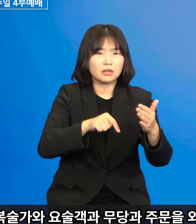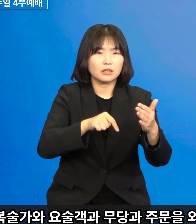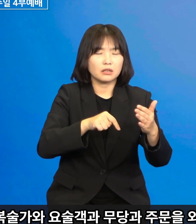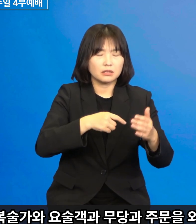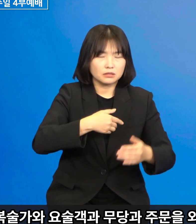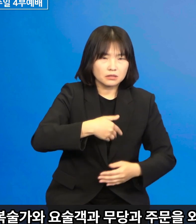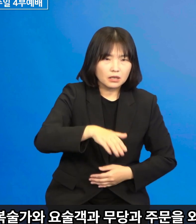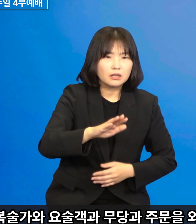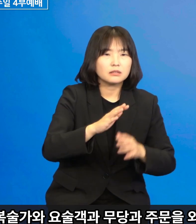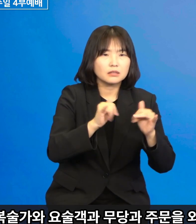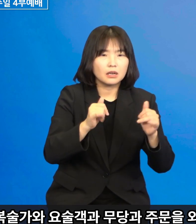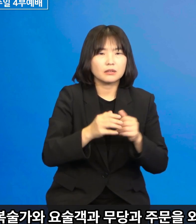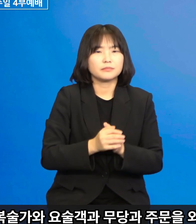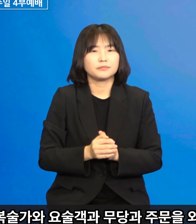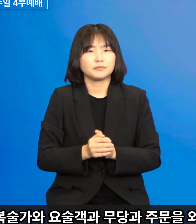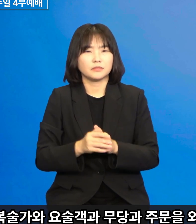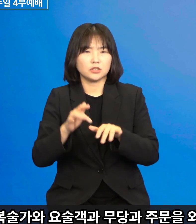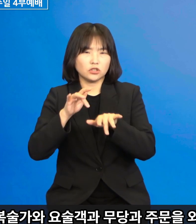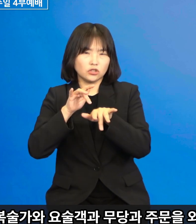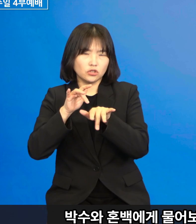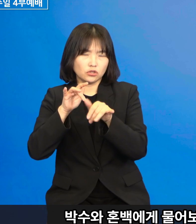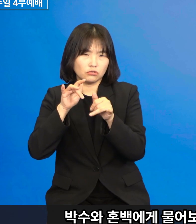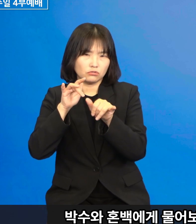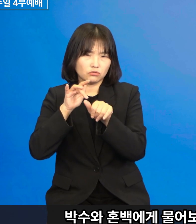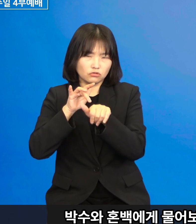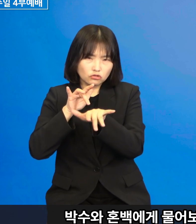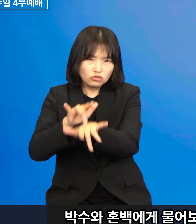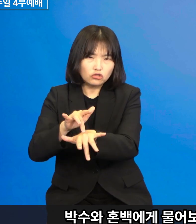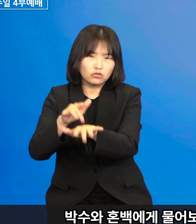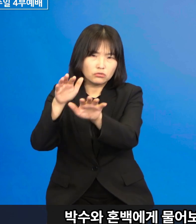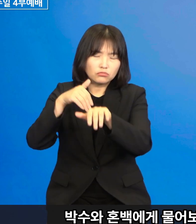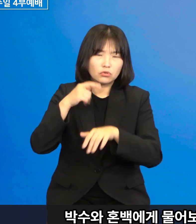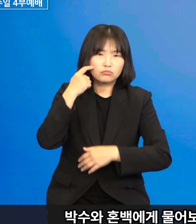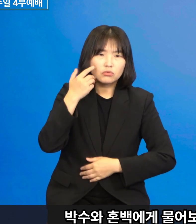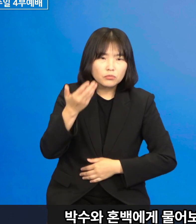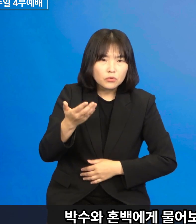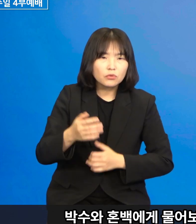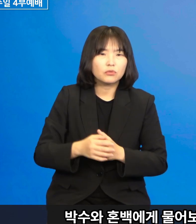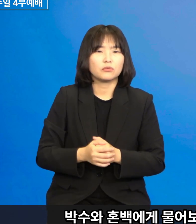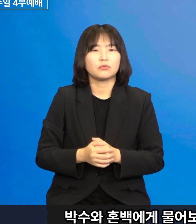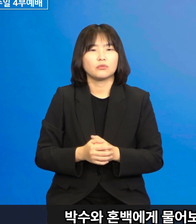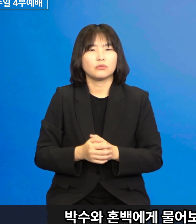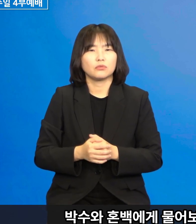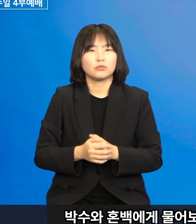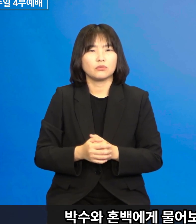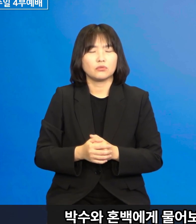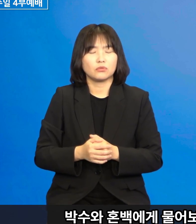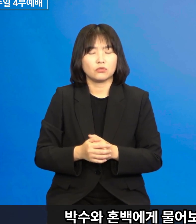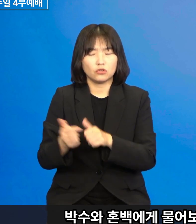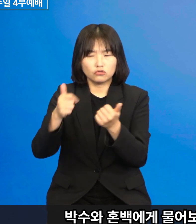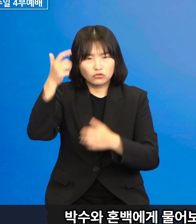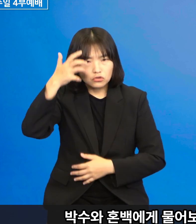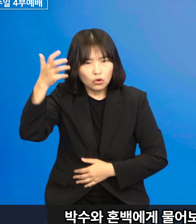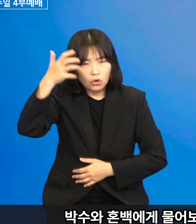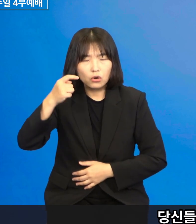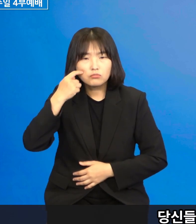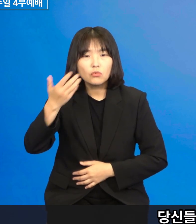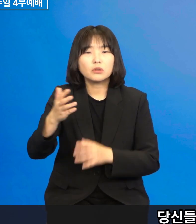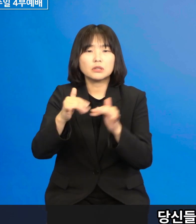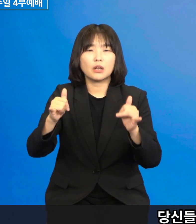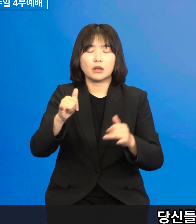무당과 주문을 외우는 사람과 귀신을 불러 물어보는 사람과 박수와 혼백에게 물어보는 사람이 있어서는 안